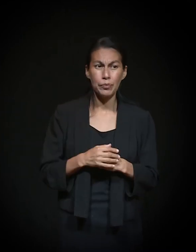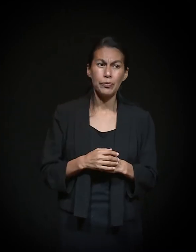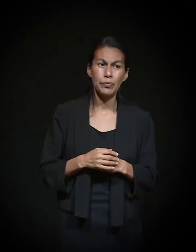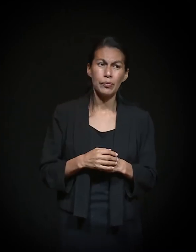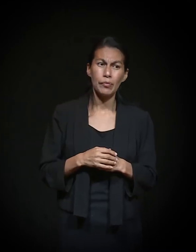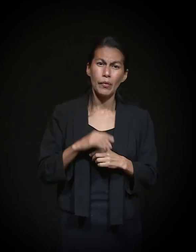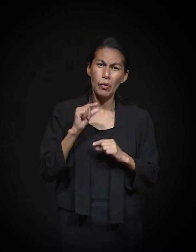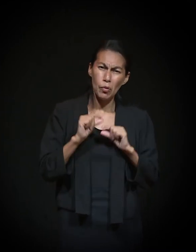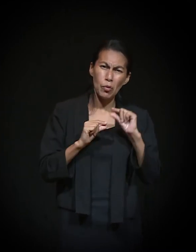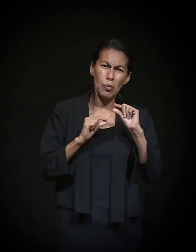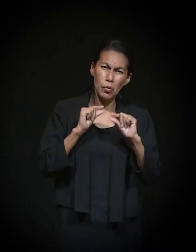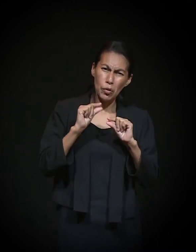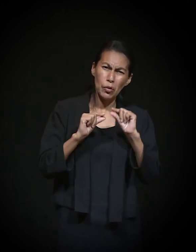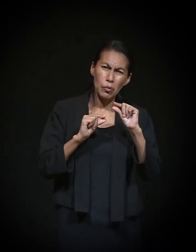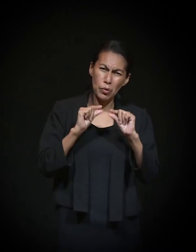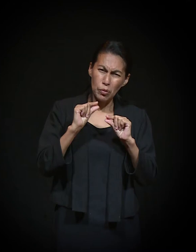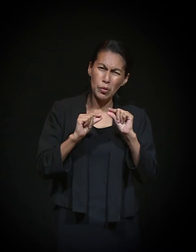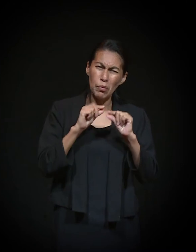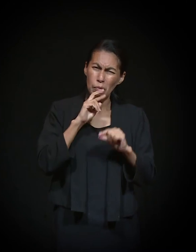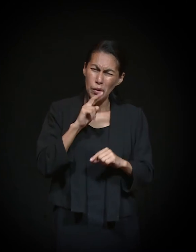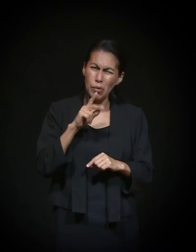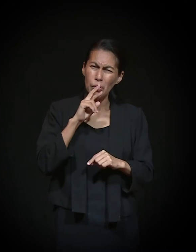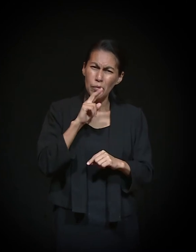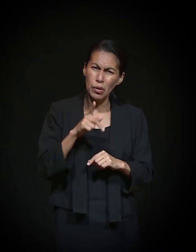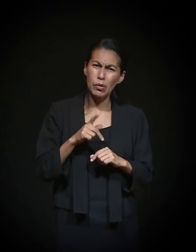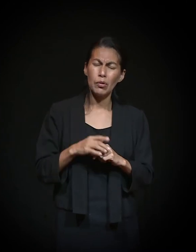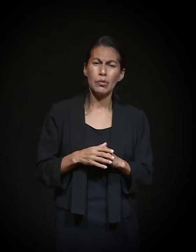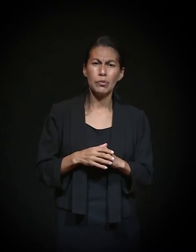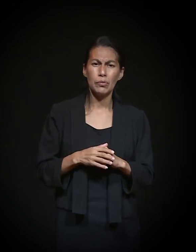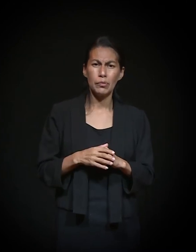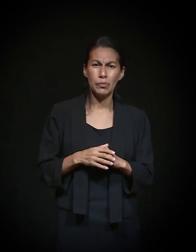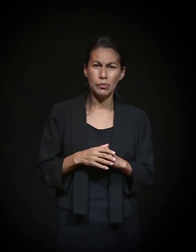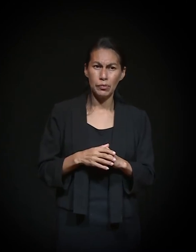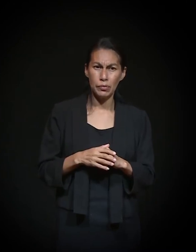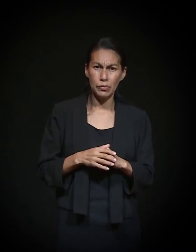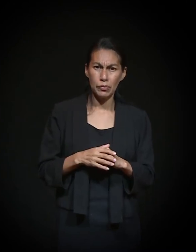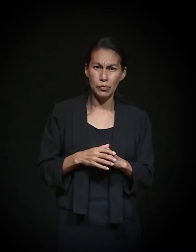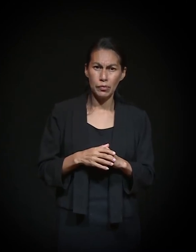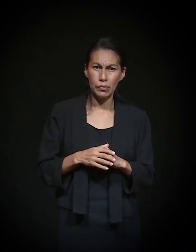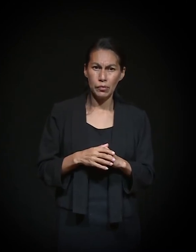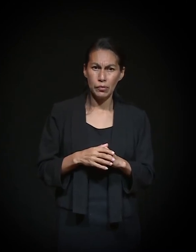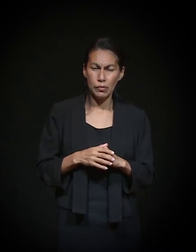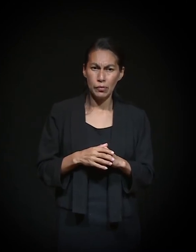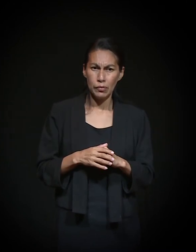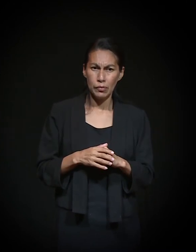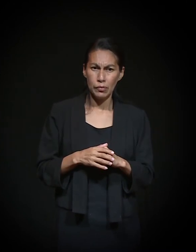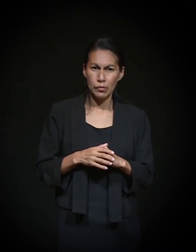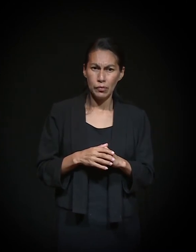mercado. Y poco a poco se fueron sintiendo mejor.